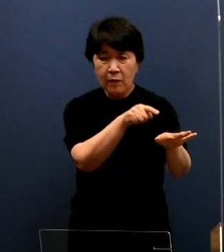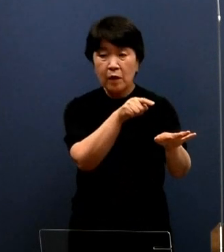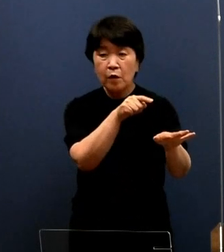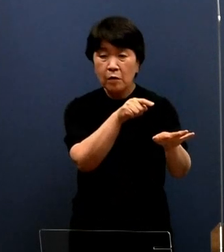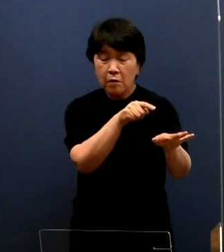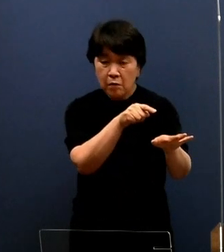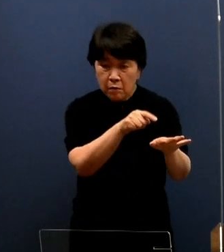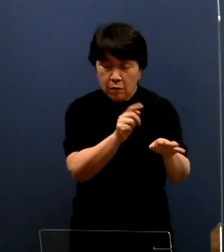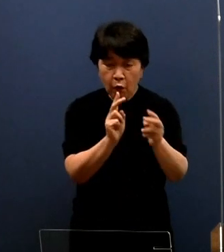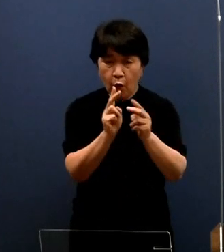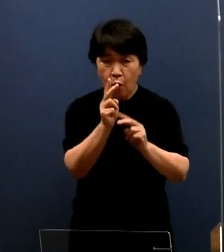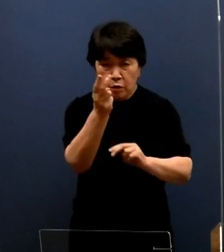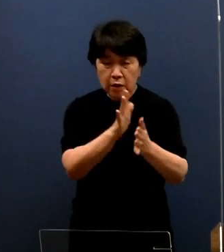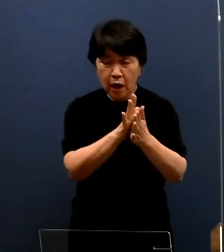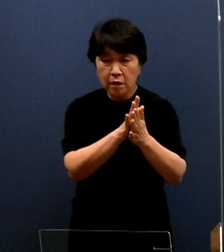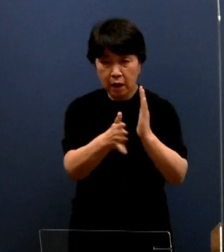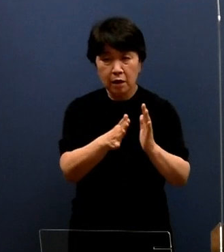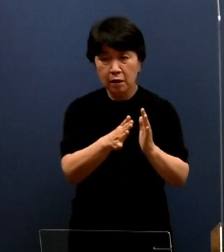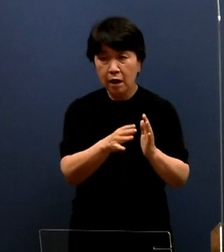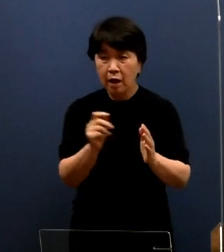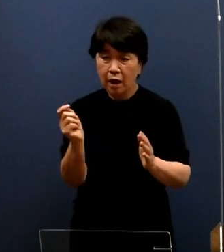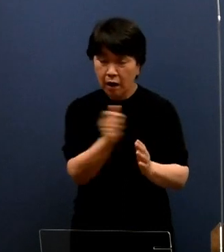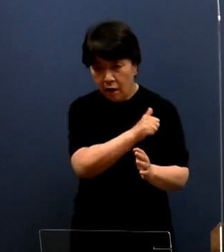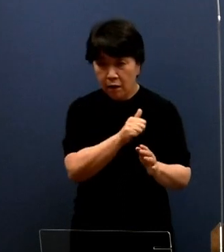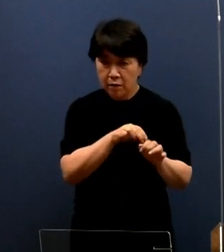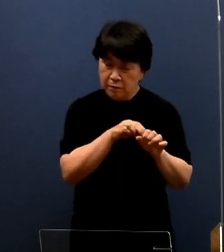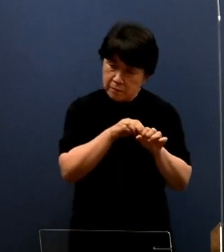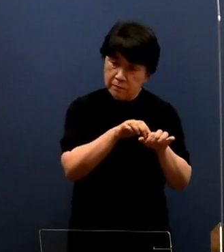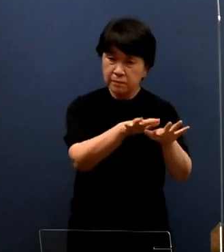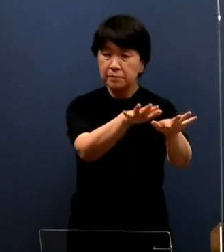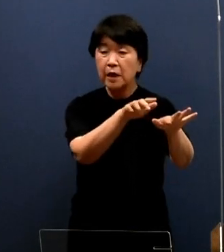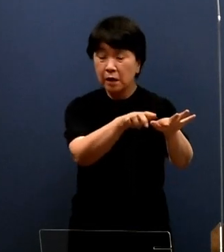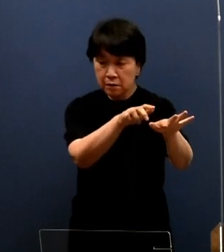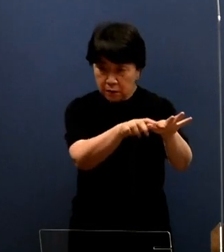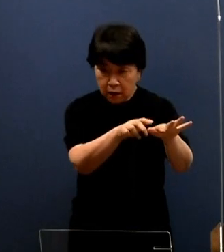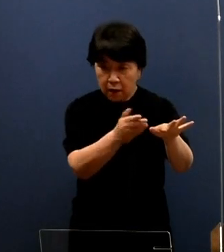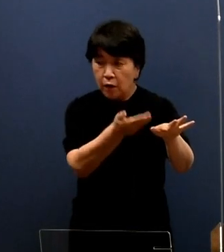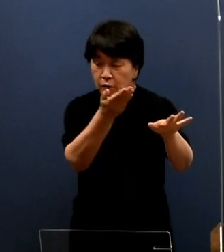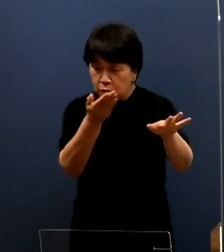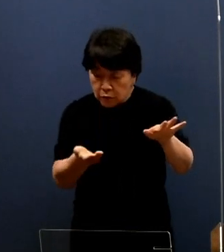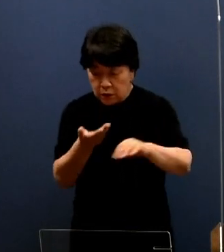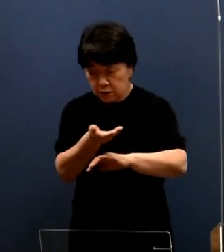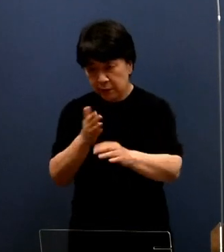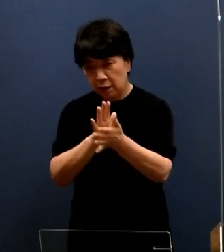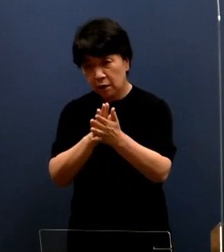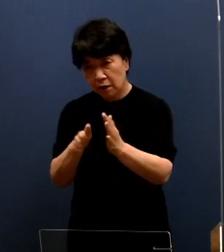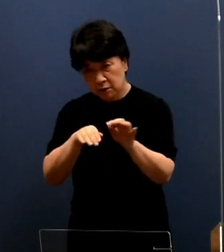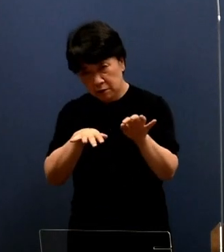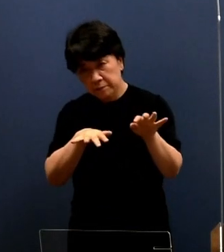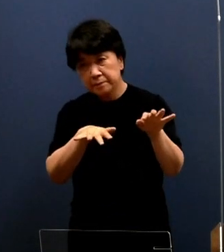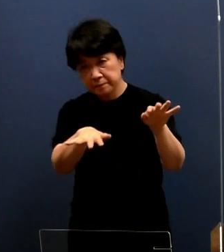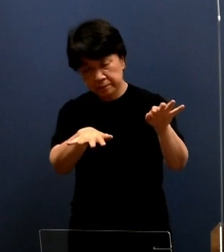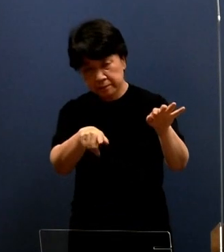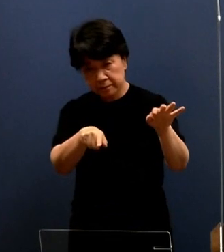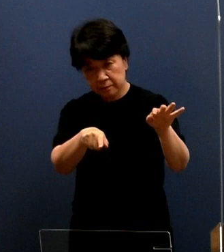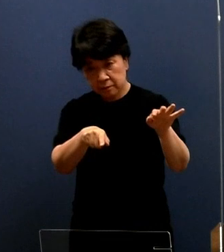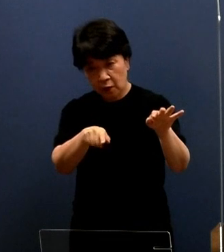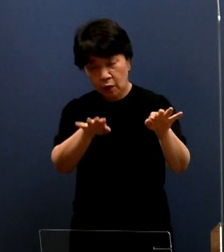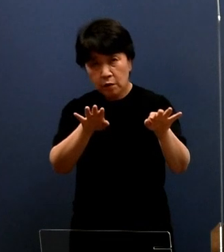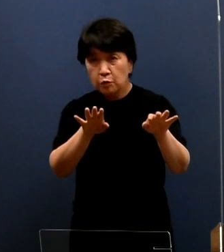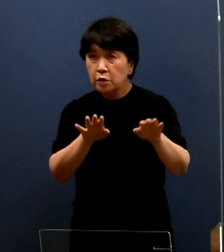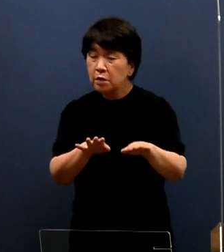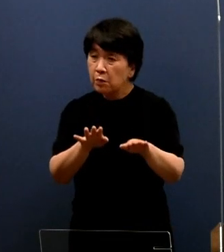沖縄県の方が先行しましたよね、水準としては。で、2番目に島根県行きました。おそらくもう2番